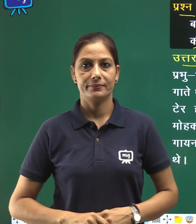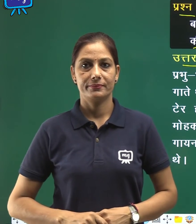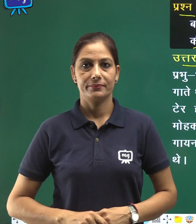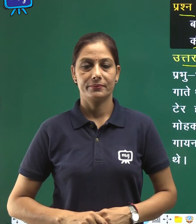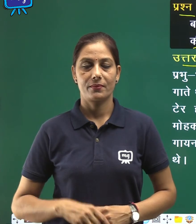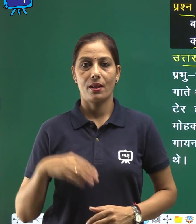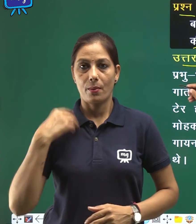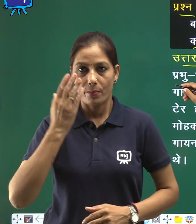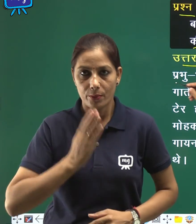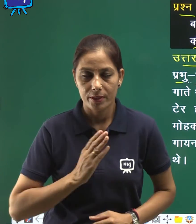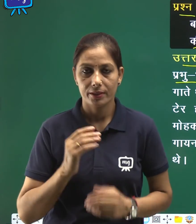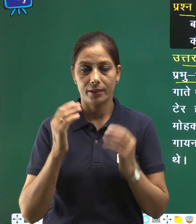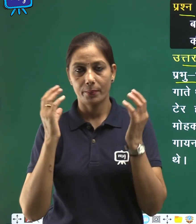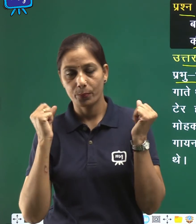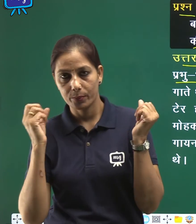प्रभु भक्ति के